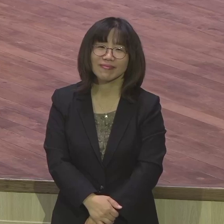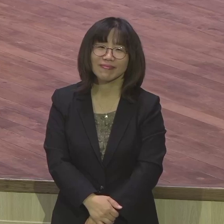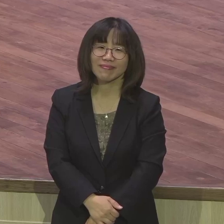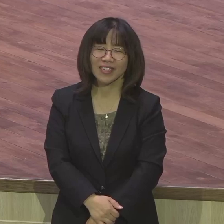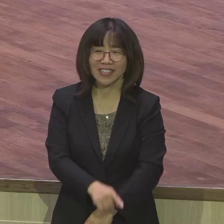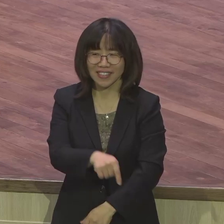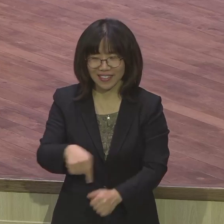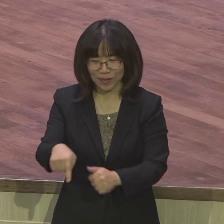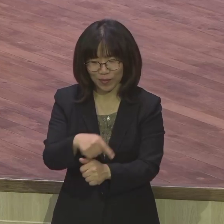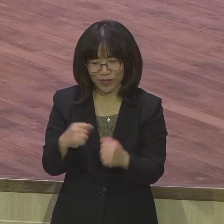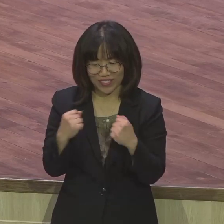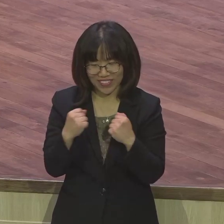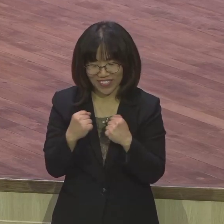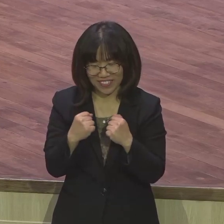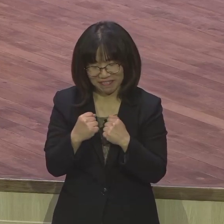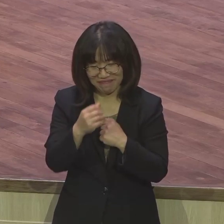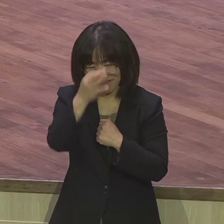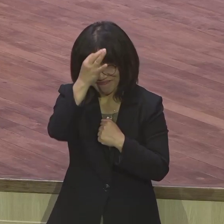썰렁한데요.